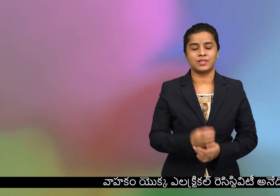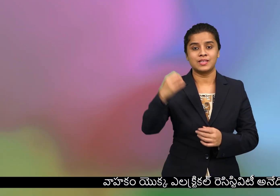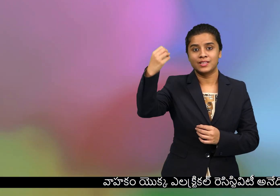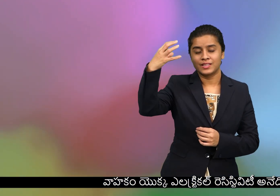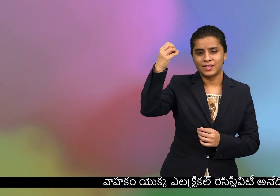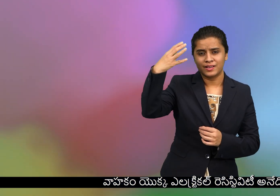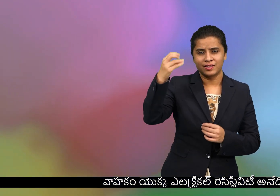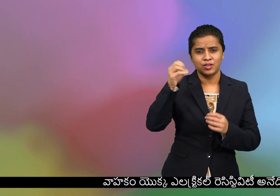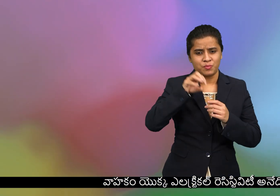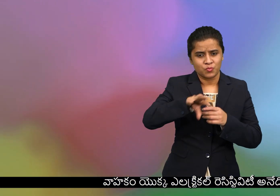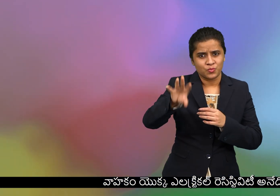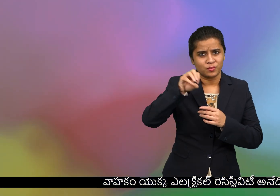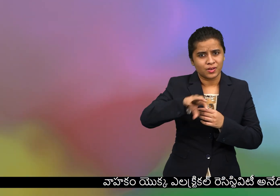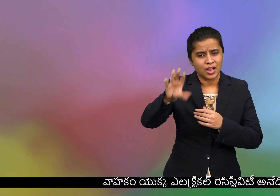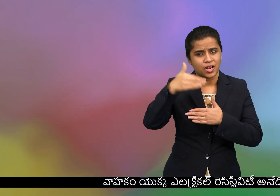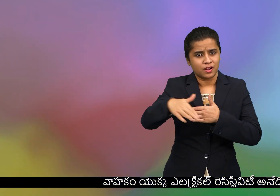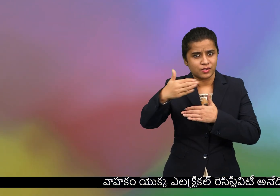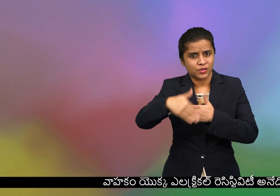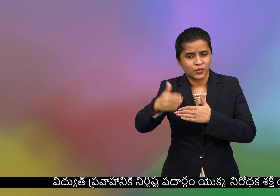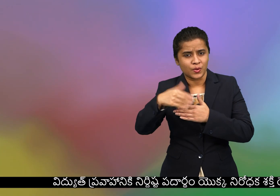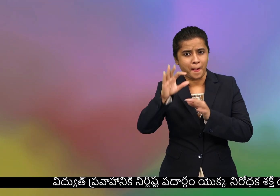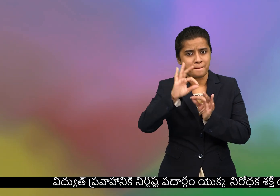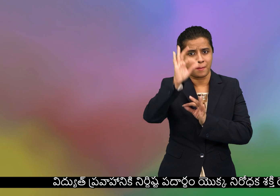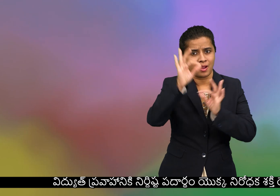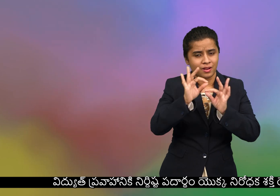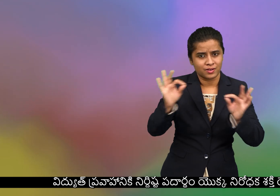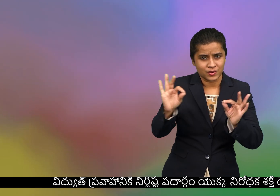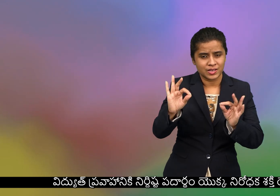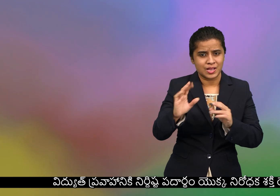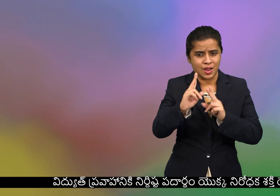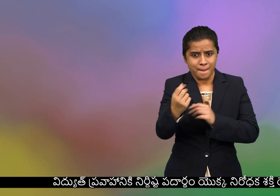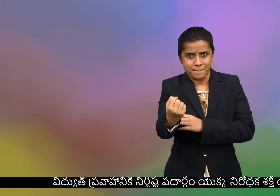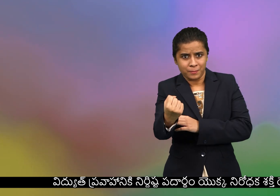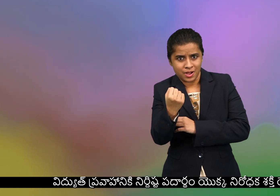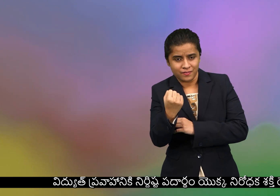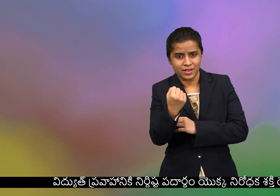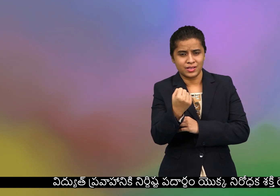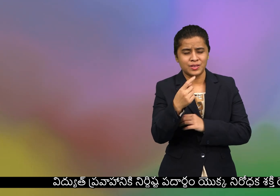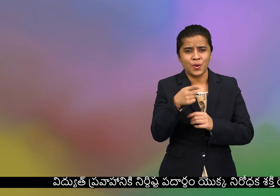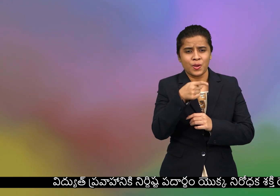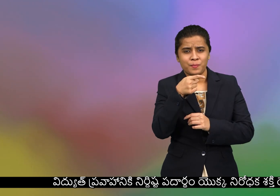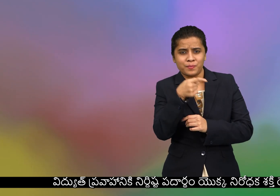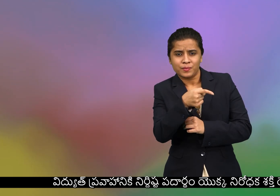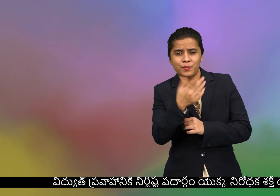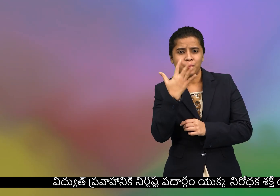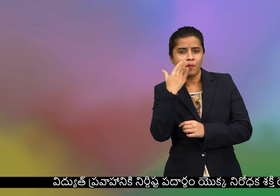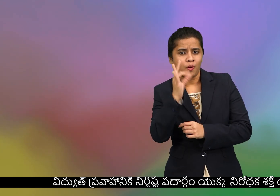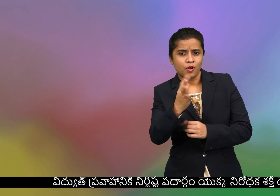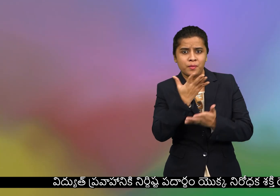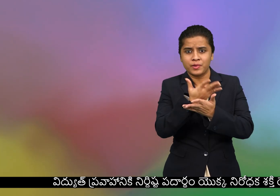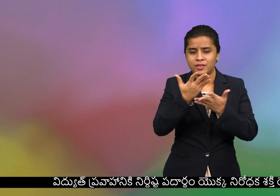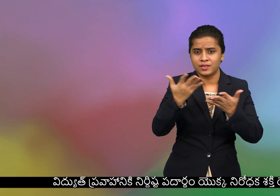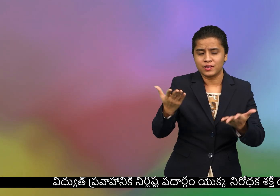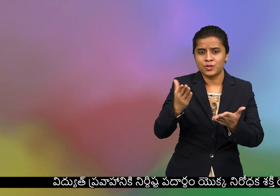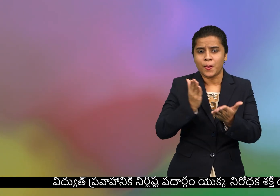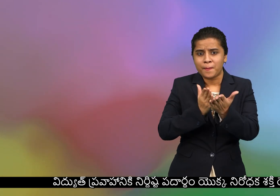వాహకం యొక్క ఎలక్ట్రికల్ రెసిస్టివిటీ అనేది విద్యుత్ ప్రవాహానికి నిర్దిష్ట పదార్థం యొక్క నిరోధక శక్తి